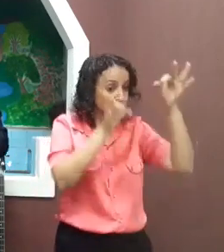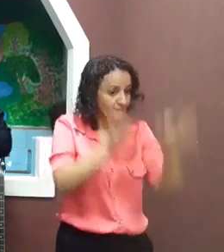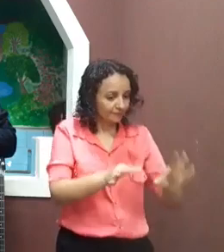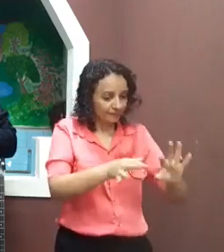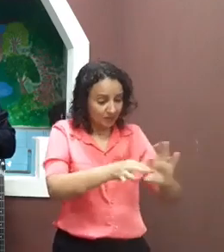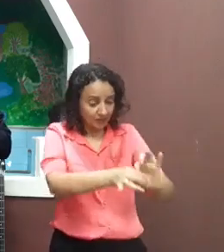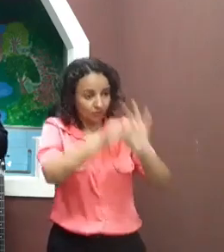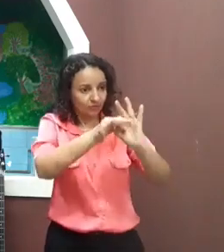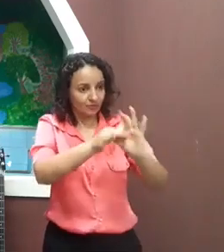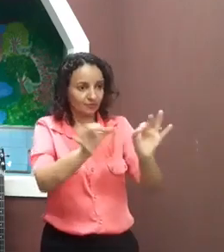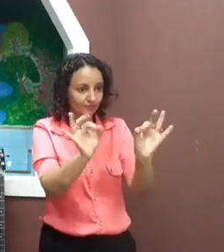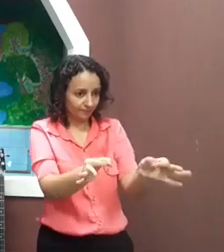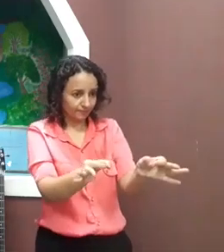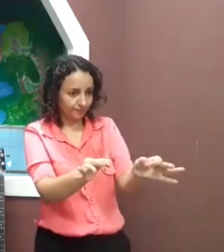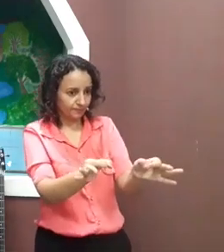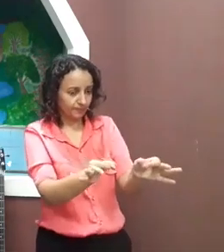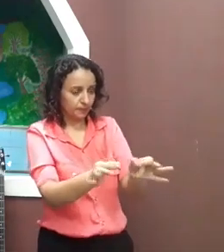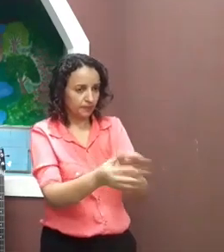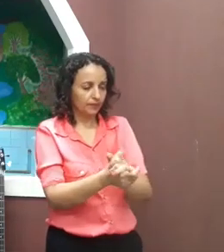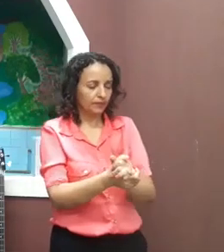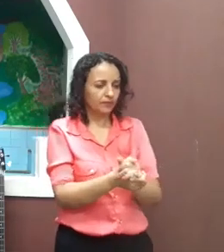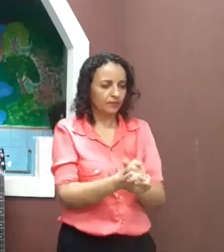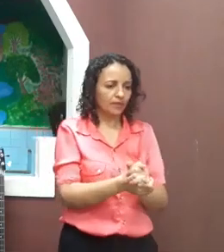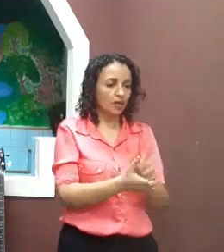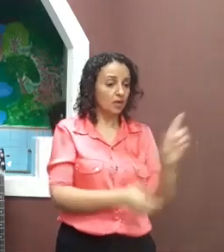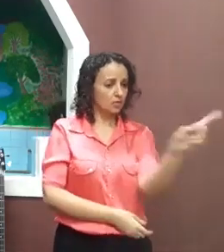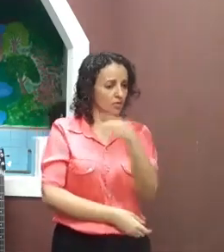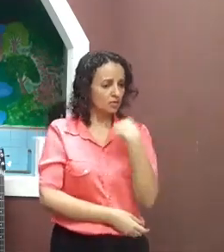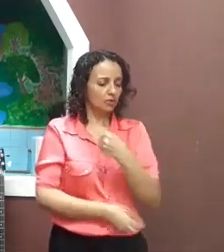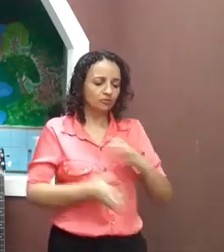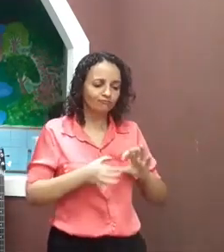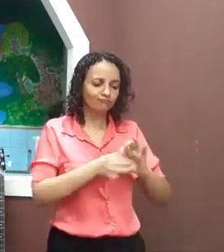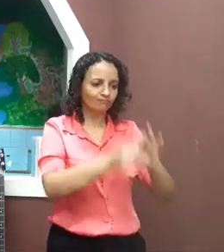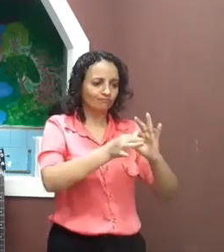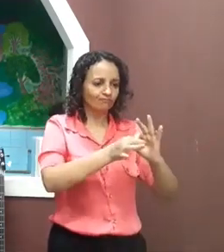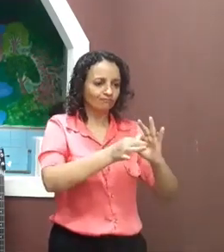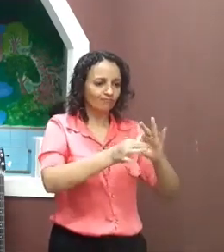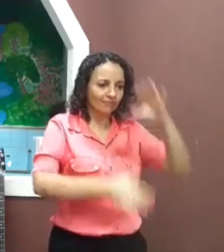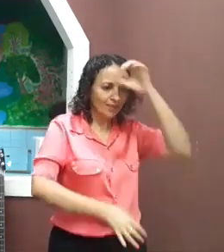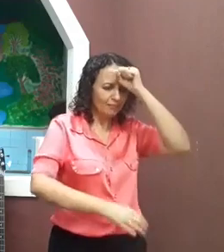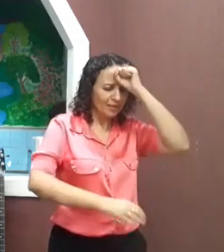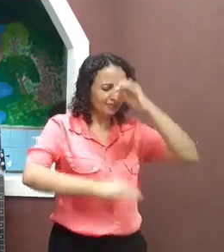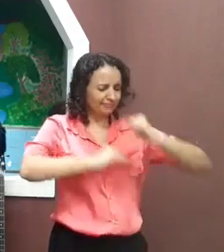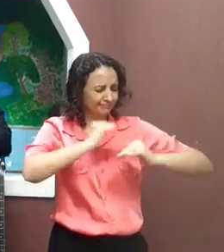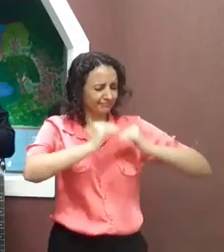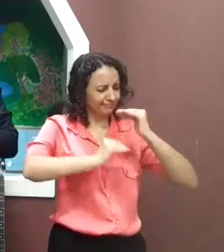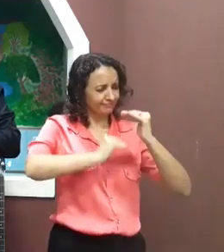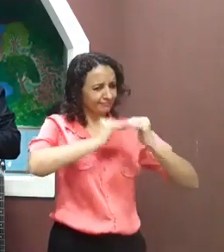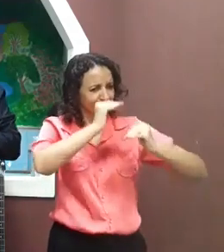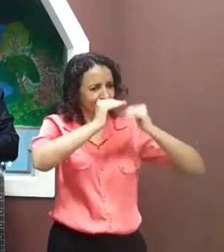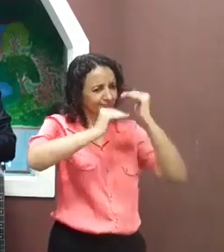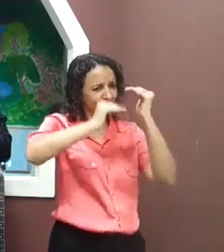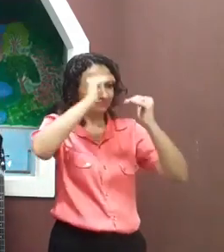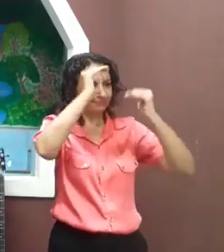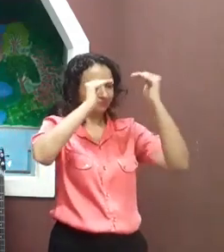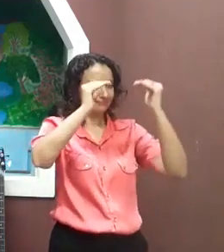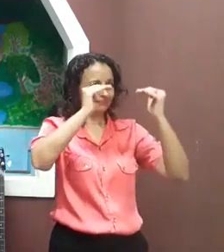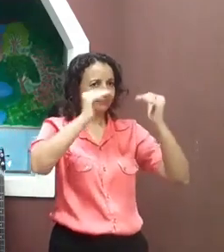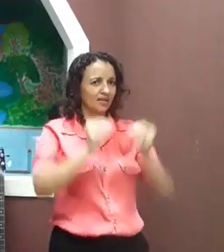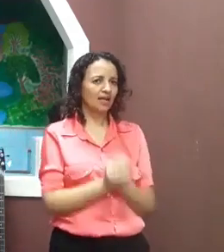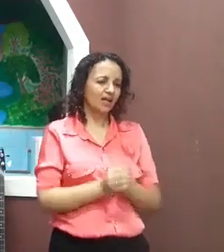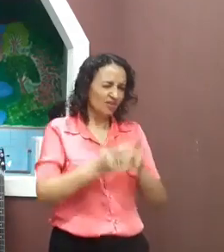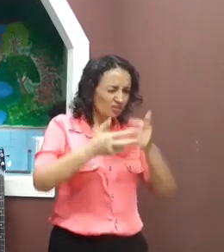da igreja, é no meio do corpo de Cristo. Tem algumas coisas que estão na igreja